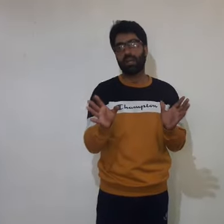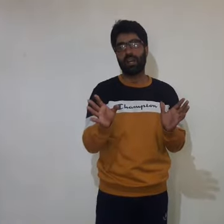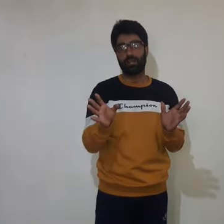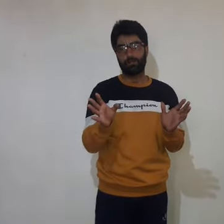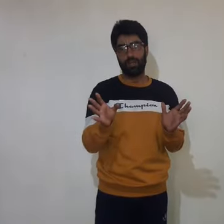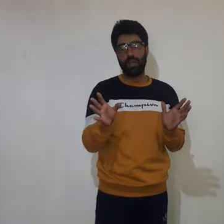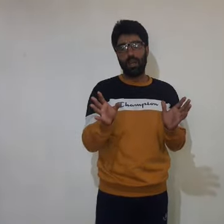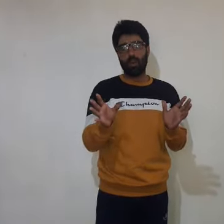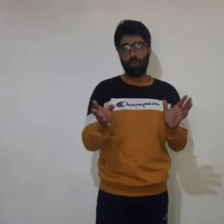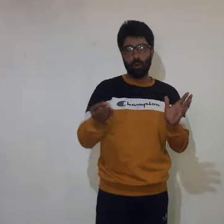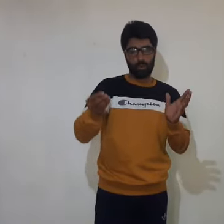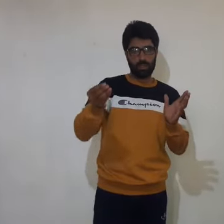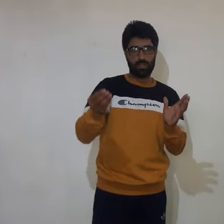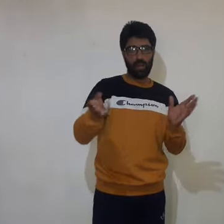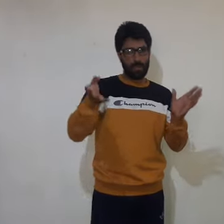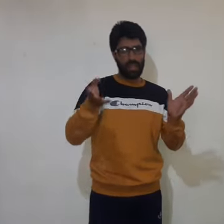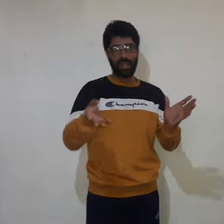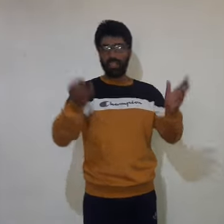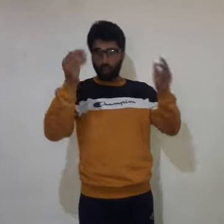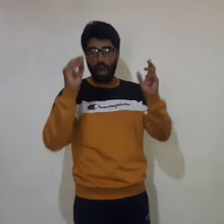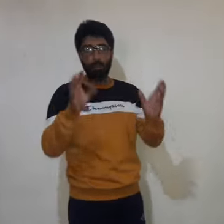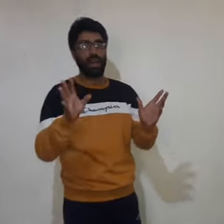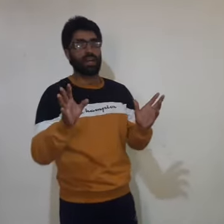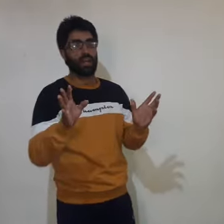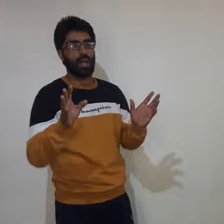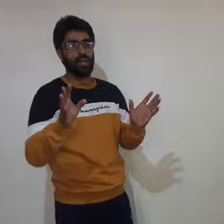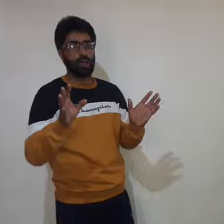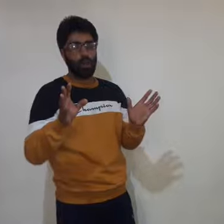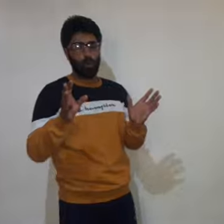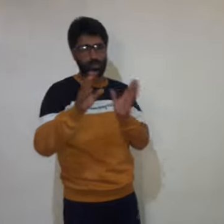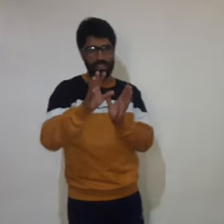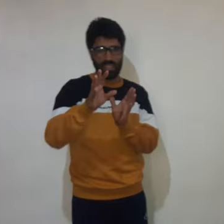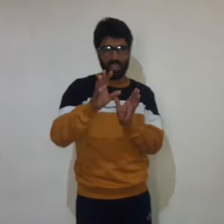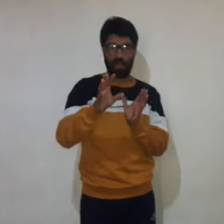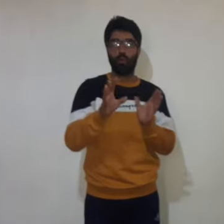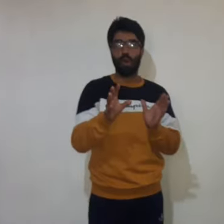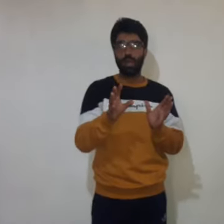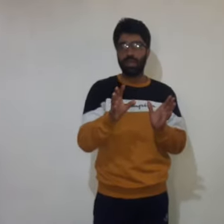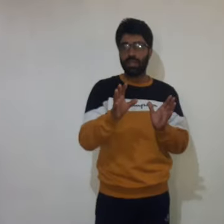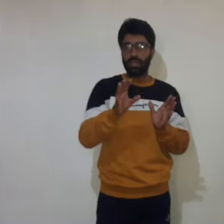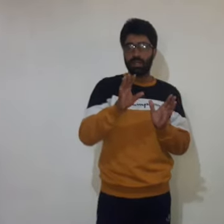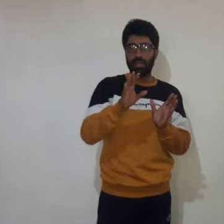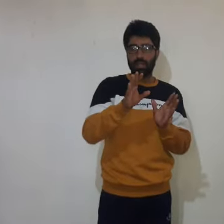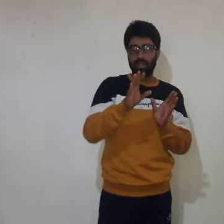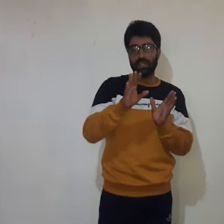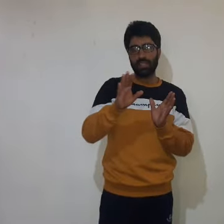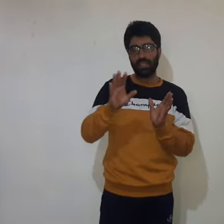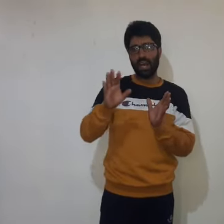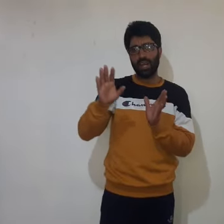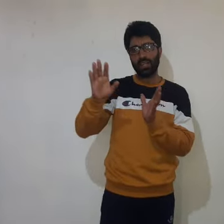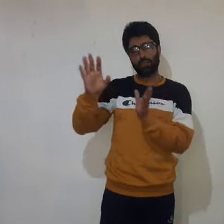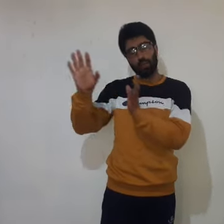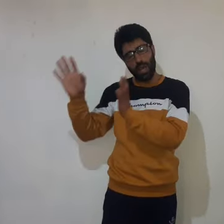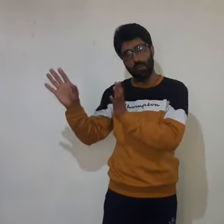है। जब ये केस वहां पाया गया है उस वजह से क्या हुआ, ये सारी दुनिया में